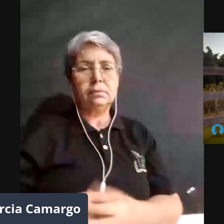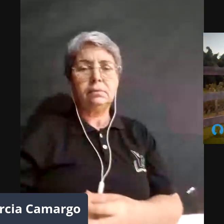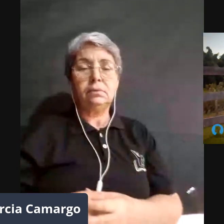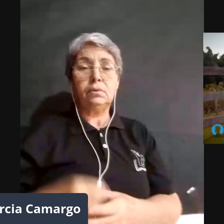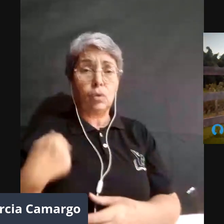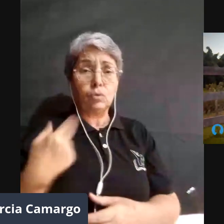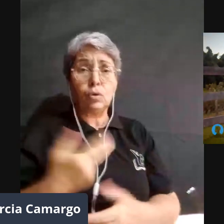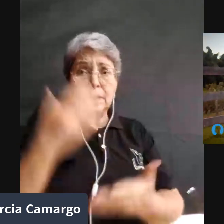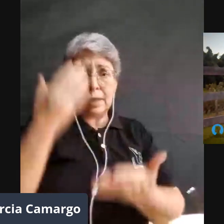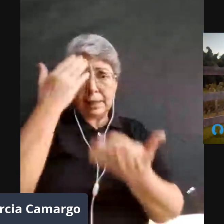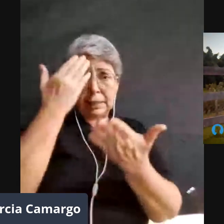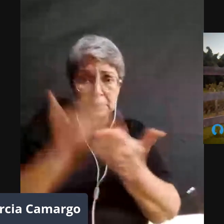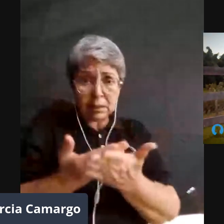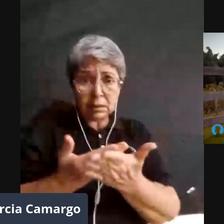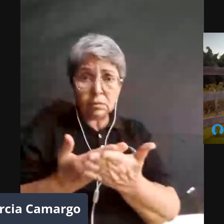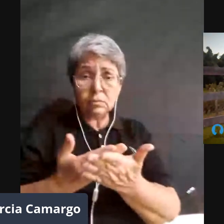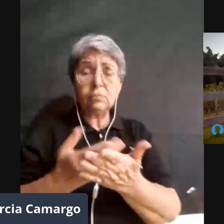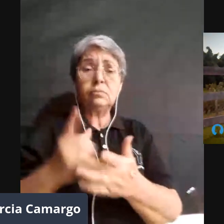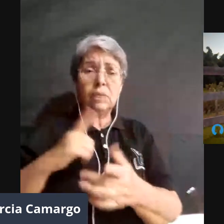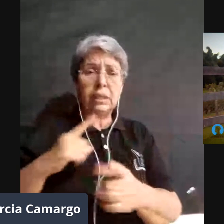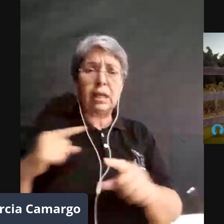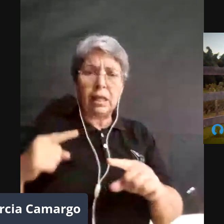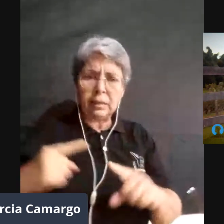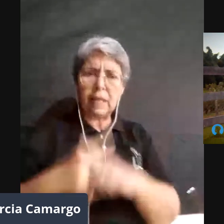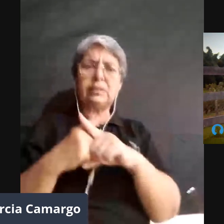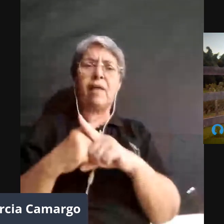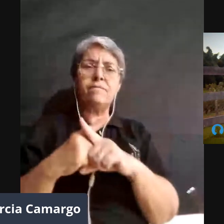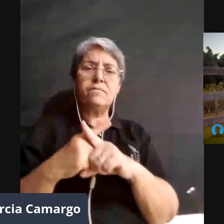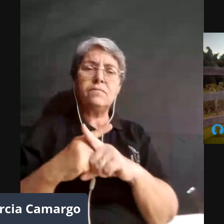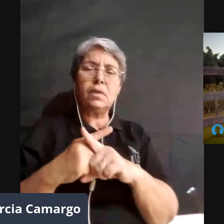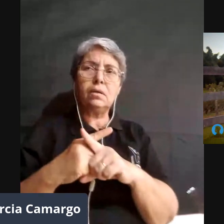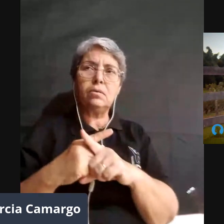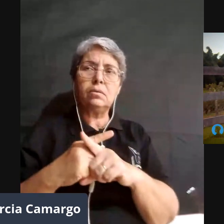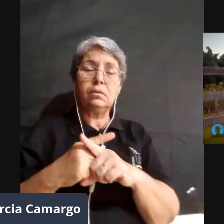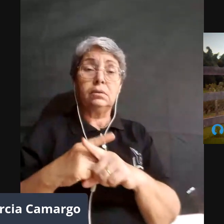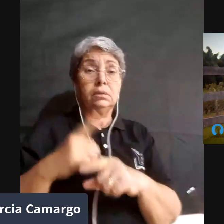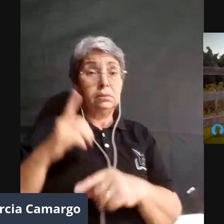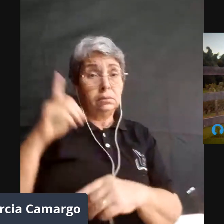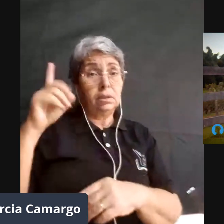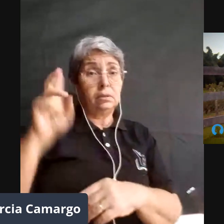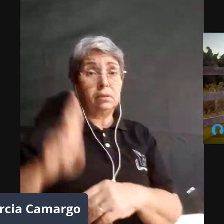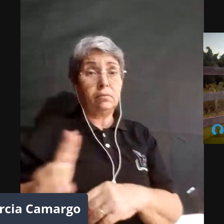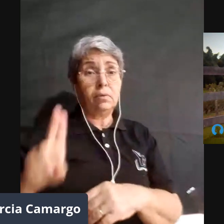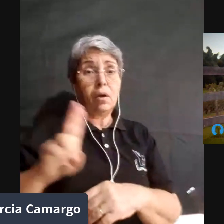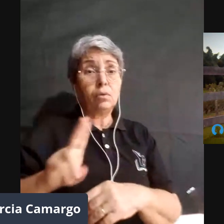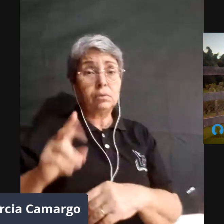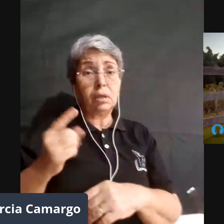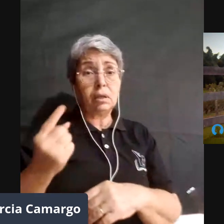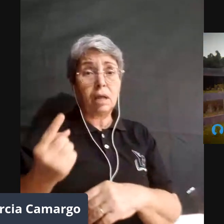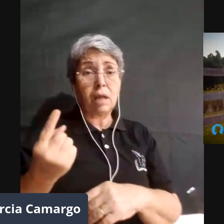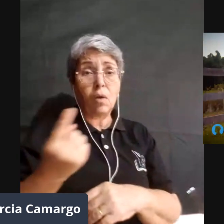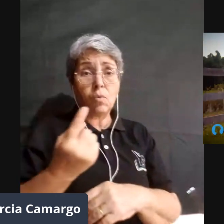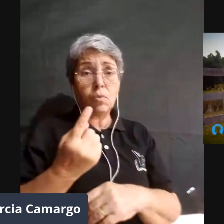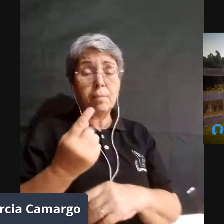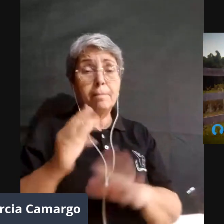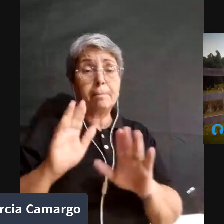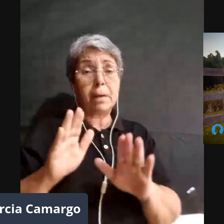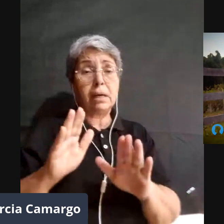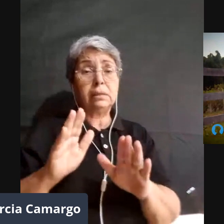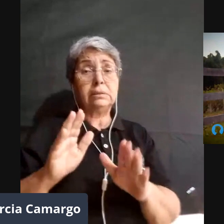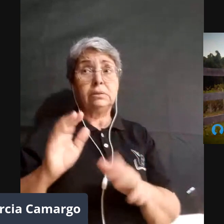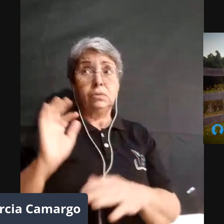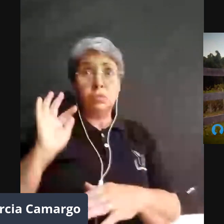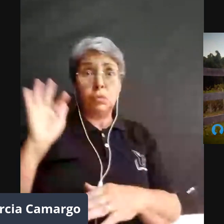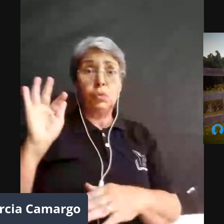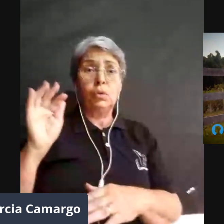desafiado. Se Deus tem falado por meu intermédio, chegará o tempo em que seremos levados perante conselhos e perante milhares